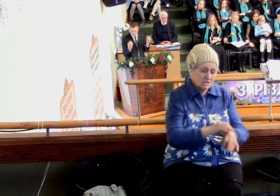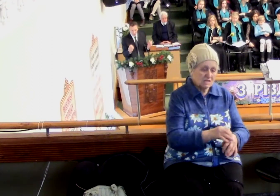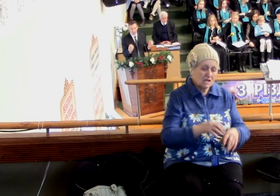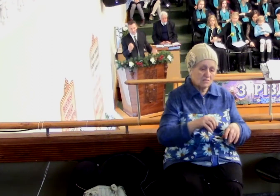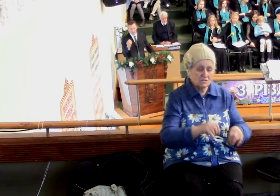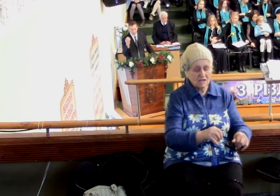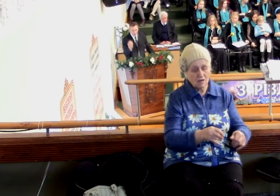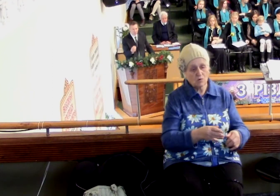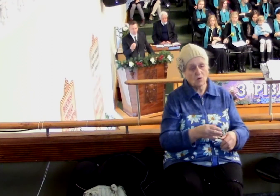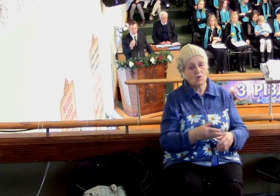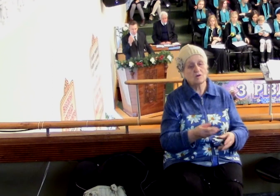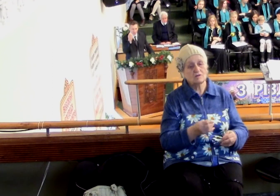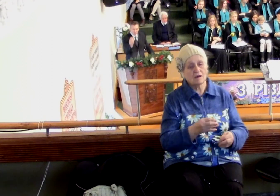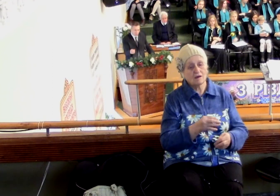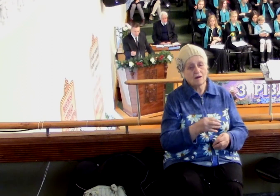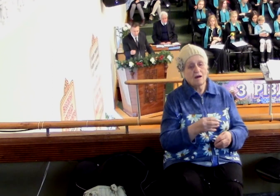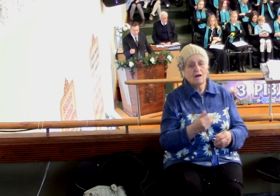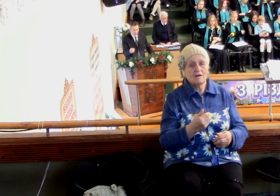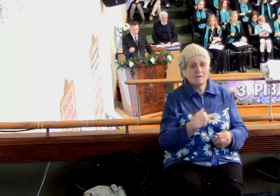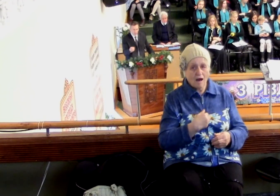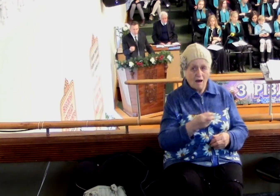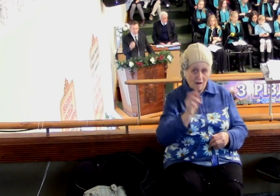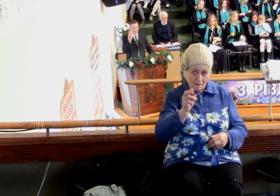будете наслаждаться общением со мной,